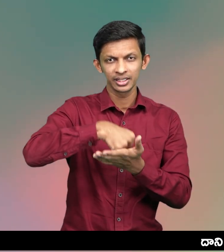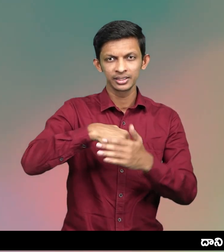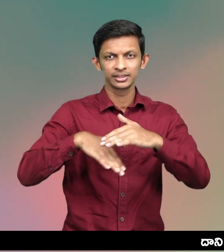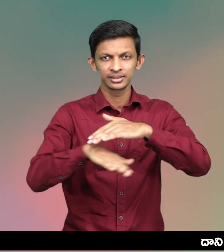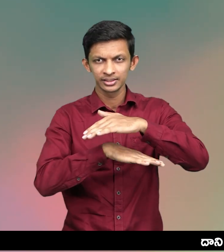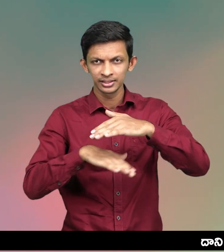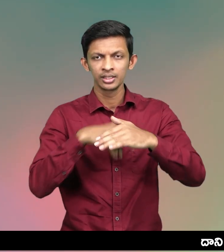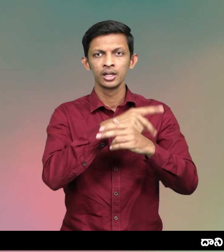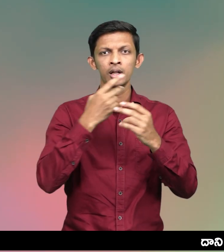దాని మూలం ఆధారంగా